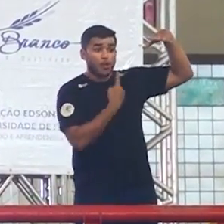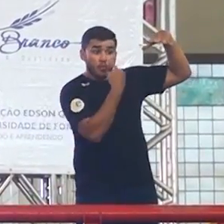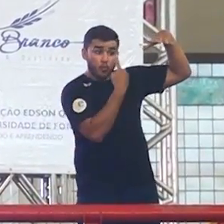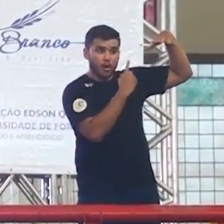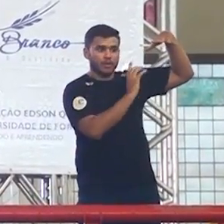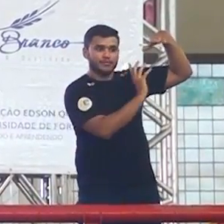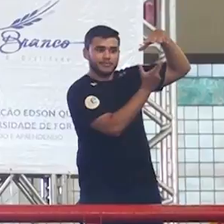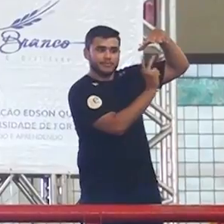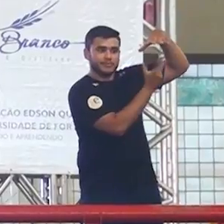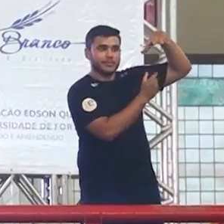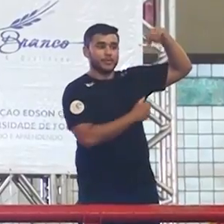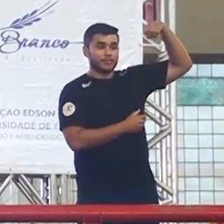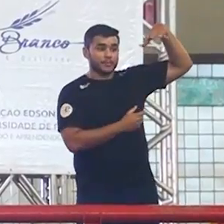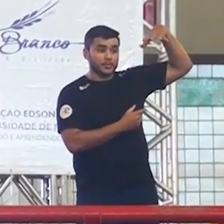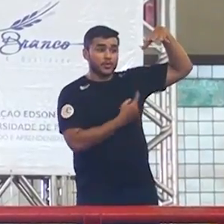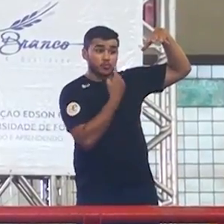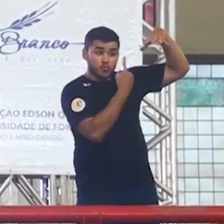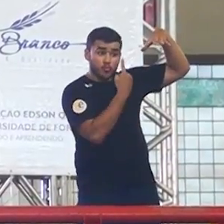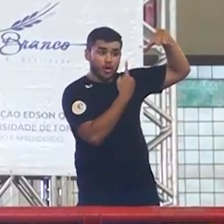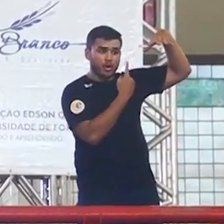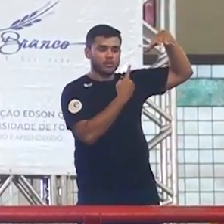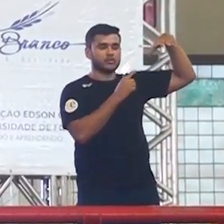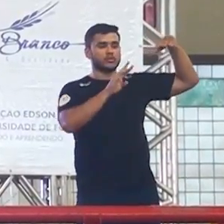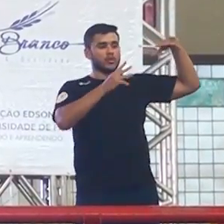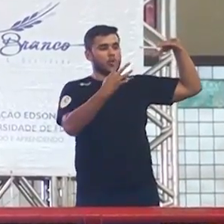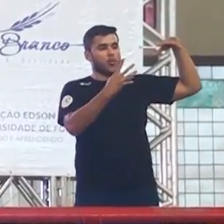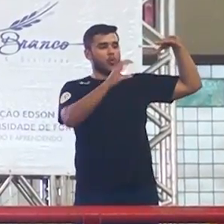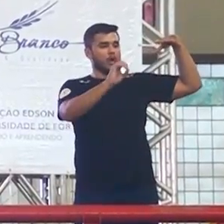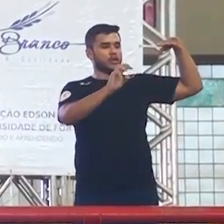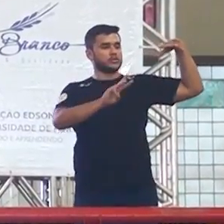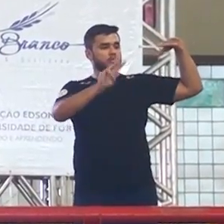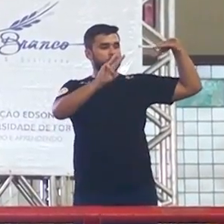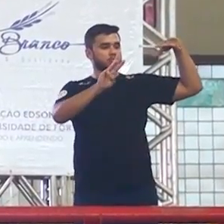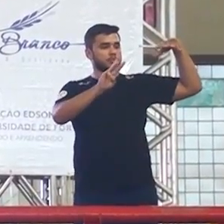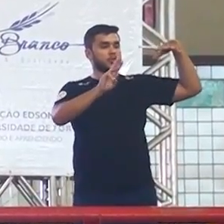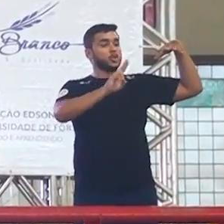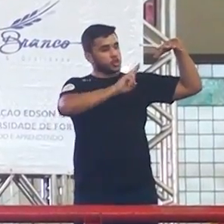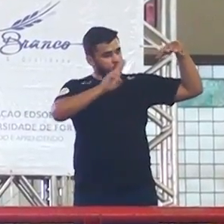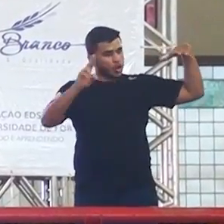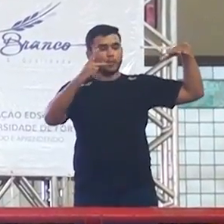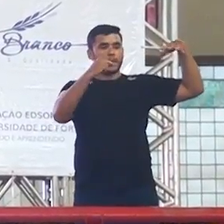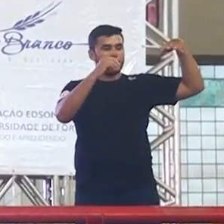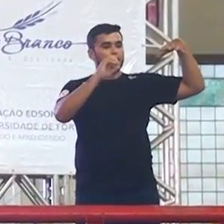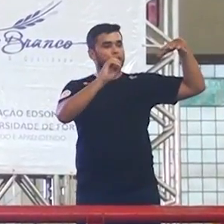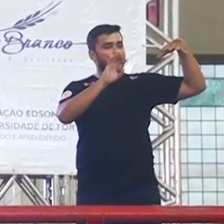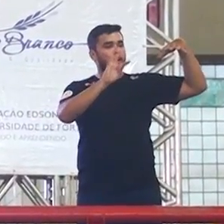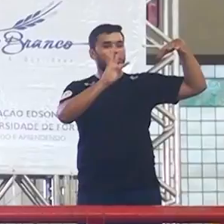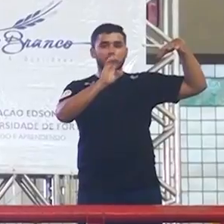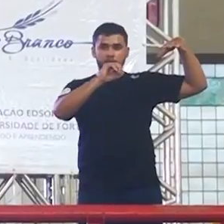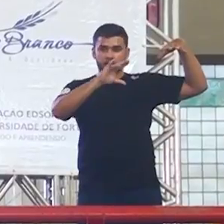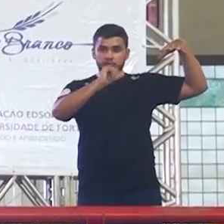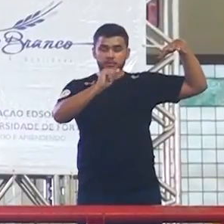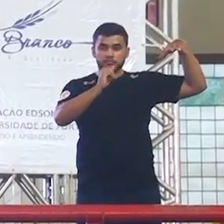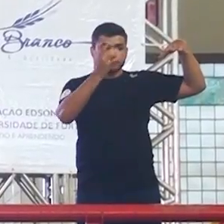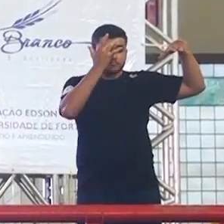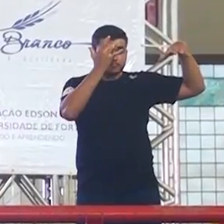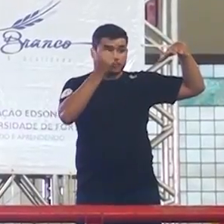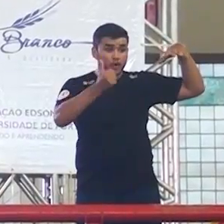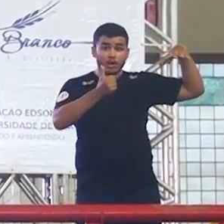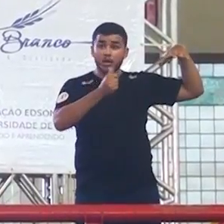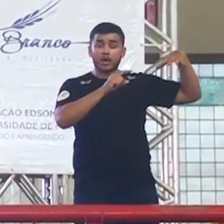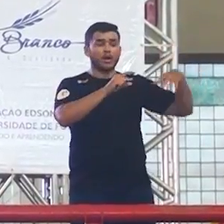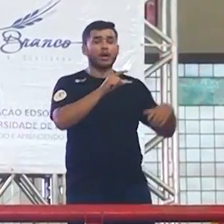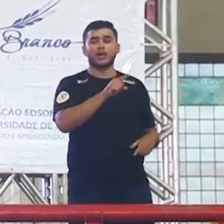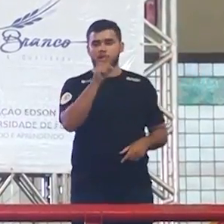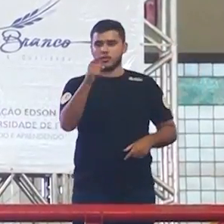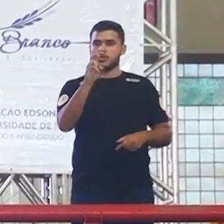watts? Potência de quem? Da lâmpada. Potência da lâmpada. A questão, pessoal, ela é